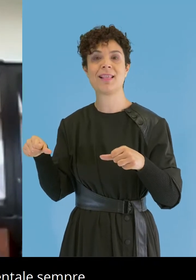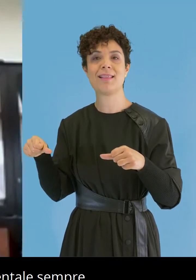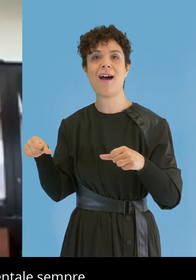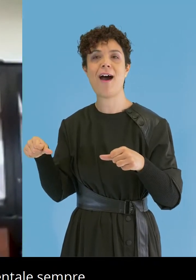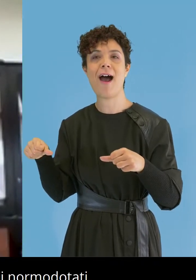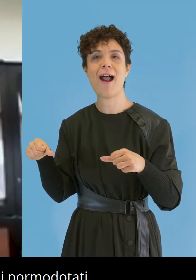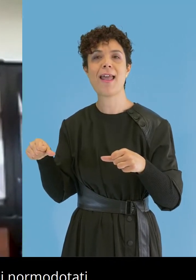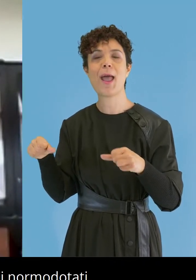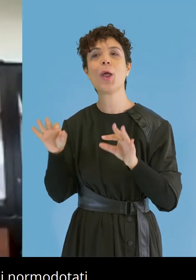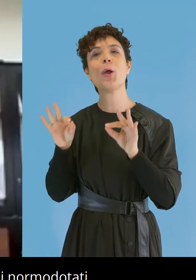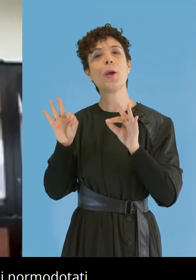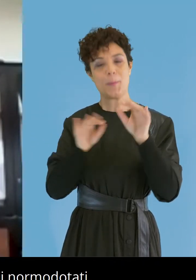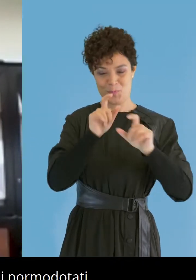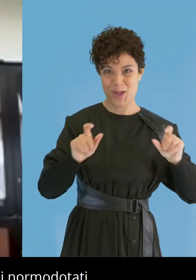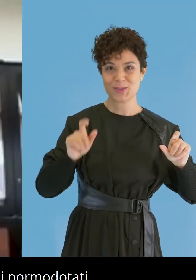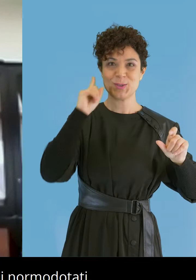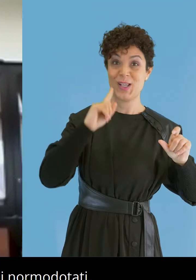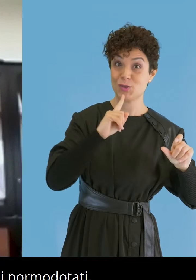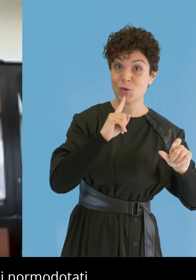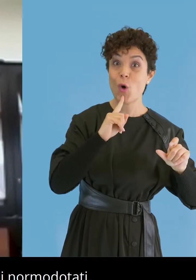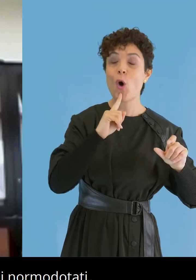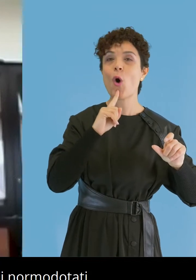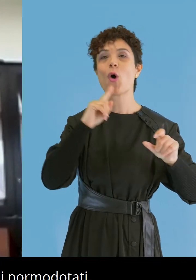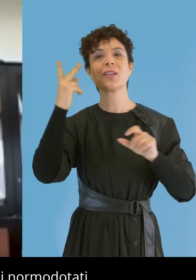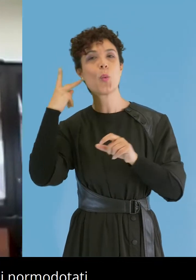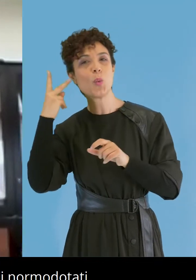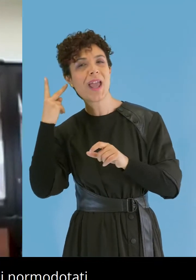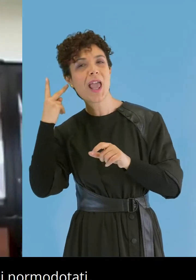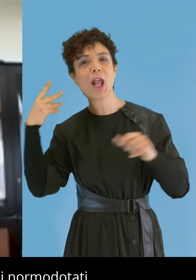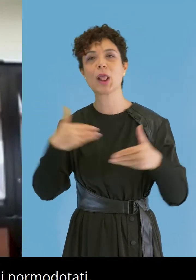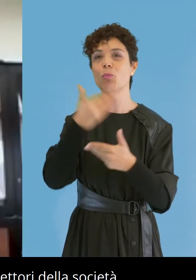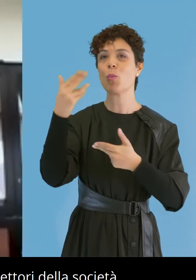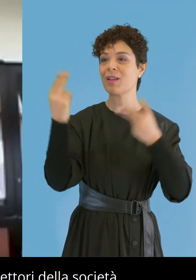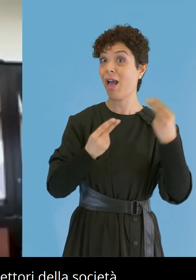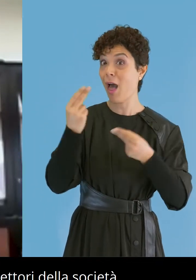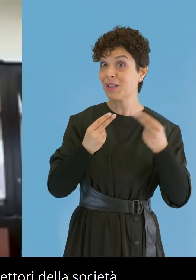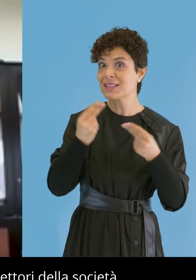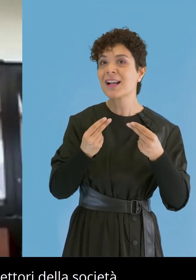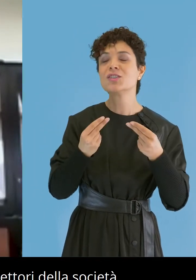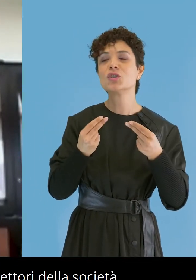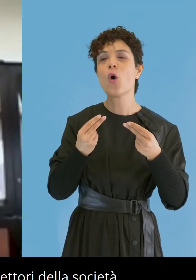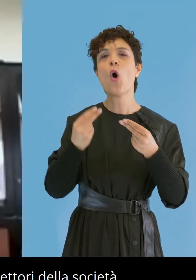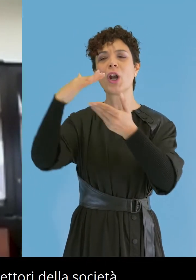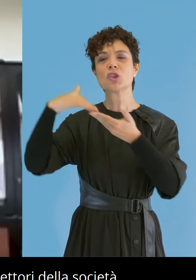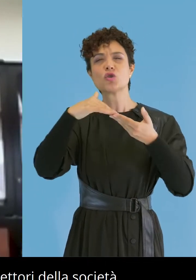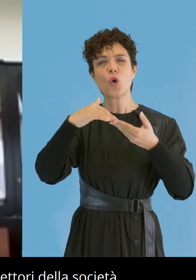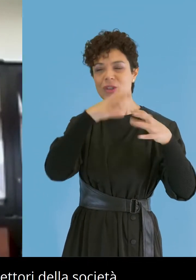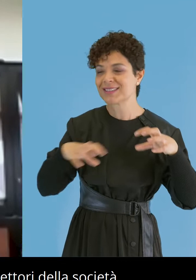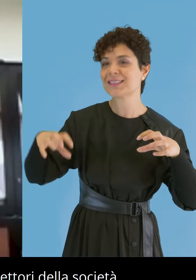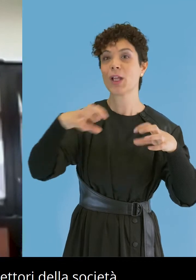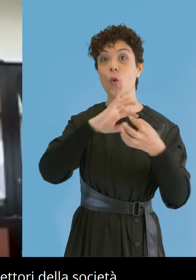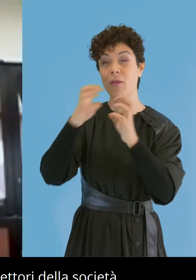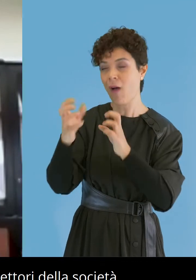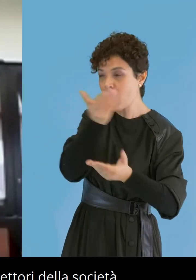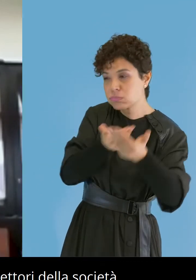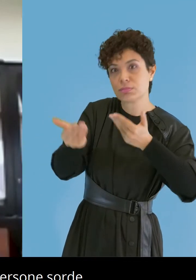fondamentale sempre nel rapporto tra le persone sorde, i normodotati, la pubblica amministrazione e tutti i settori